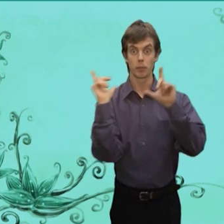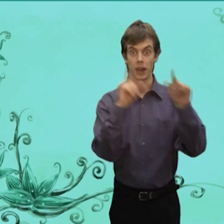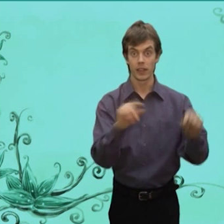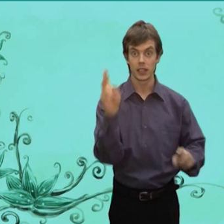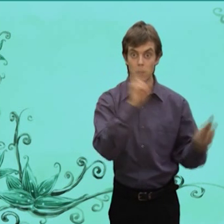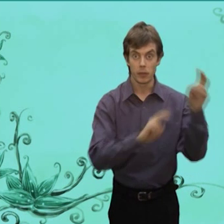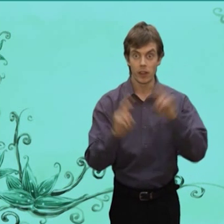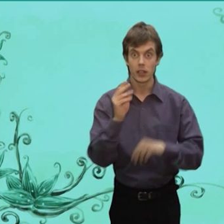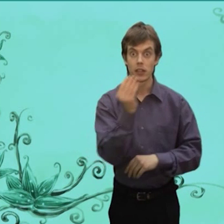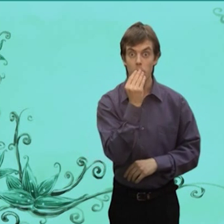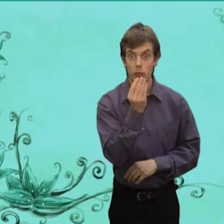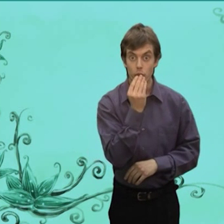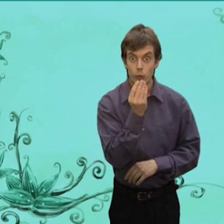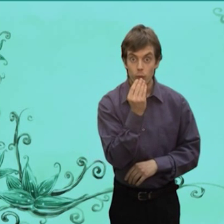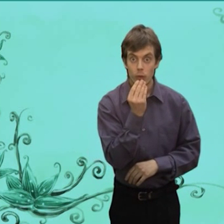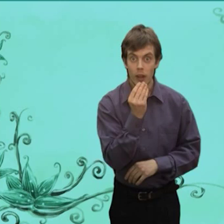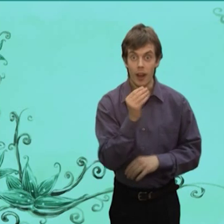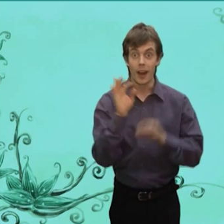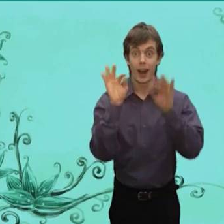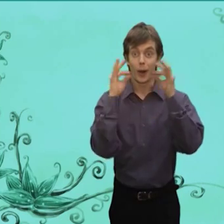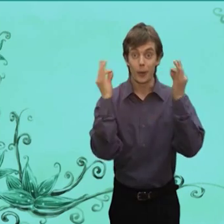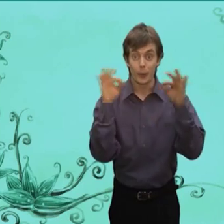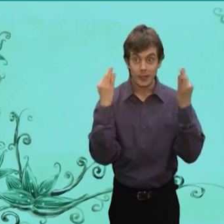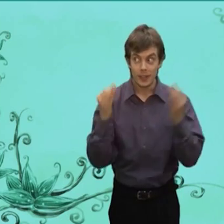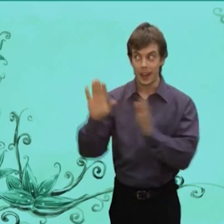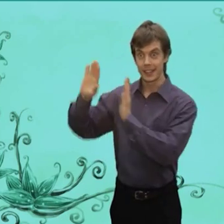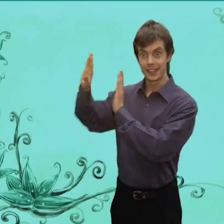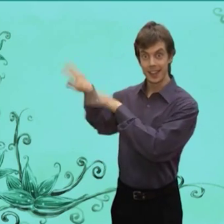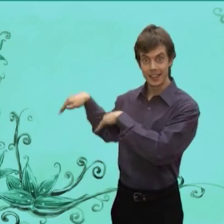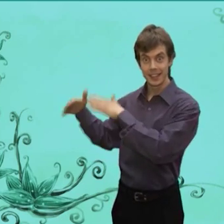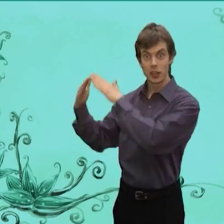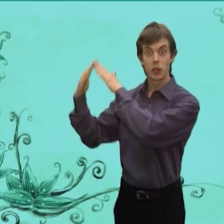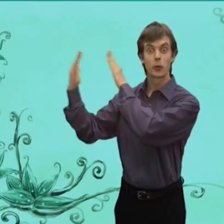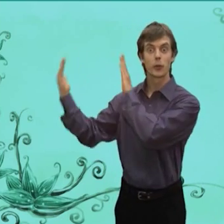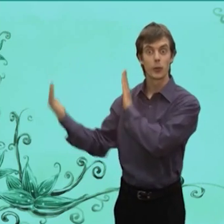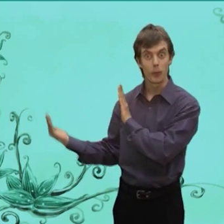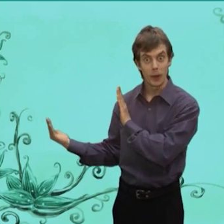Отправилась Добывать Припасы А кот Остался Дома